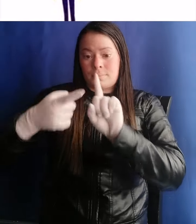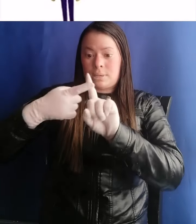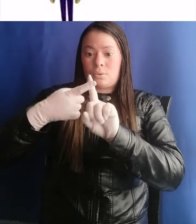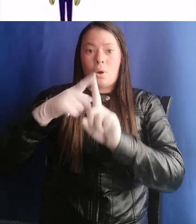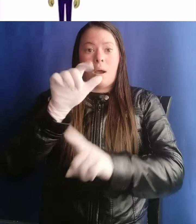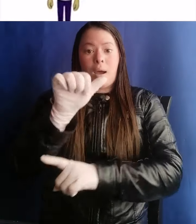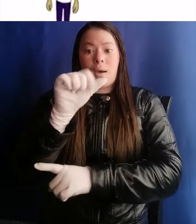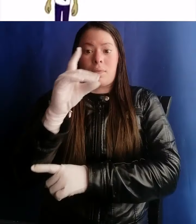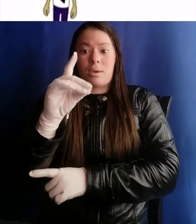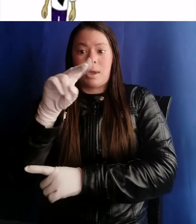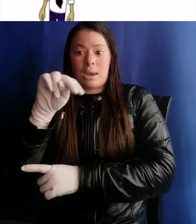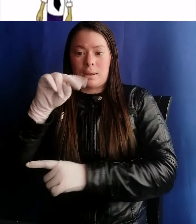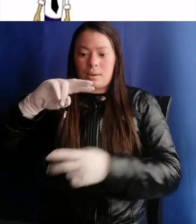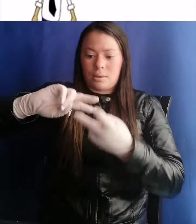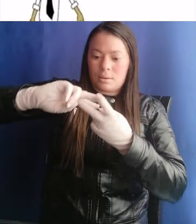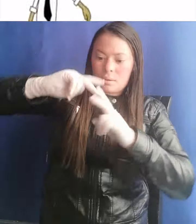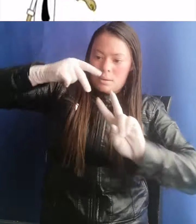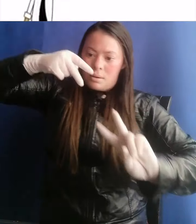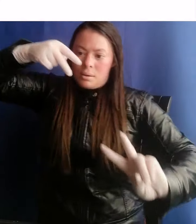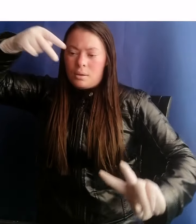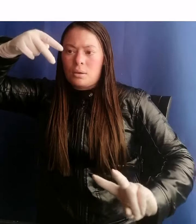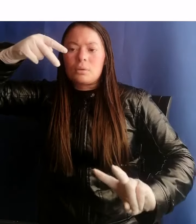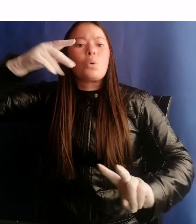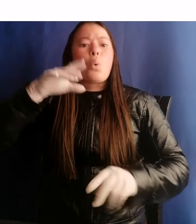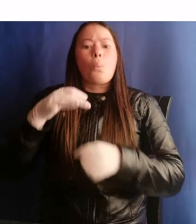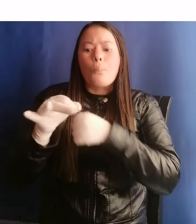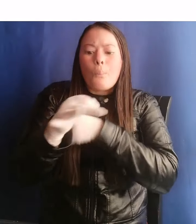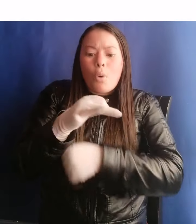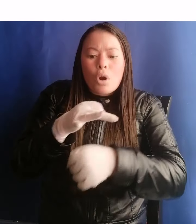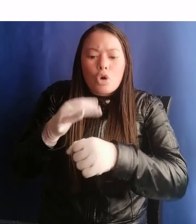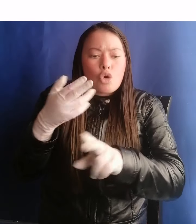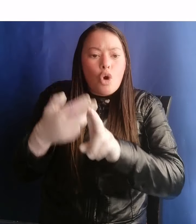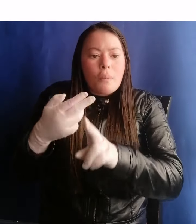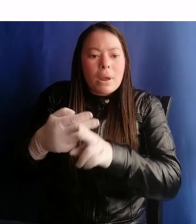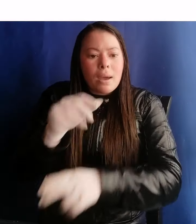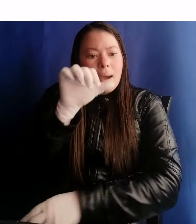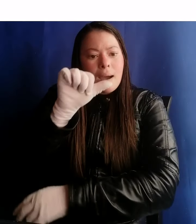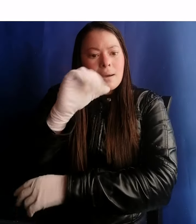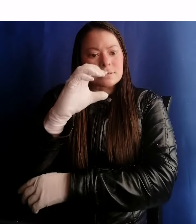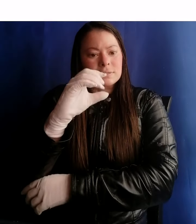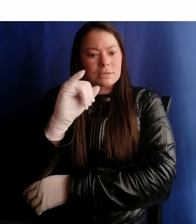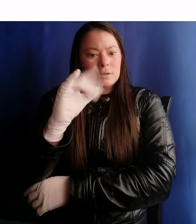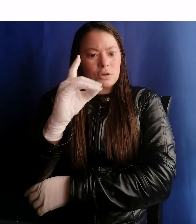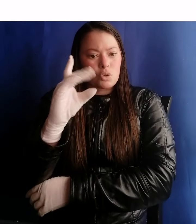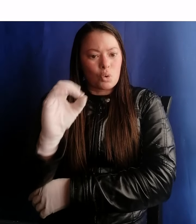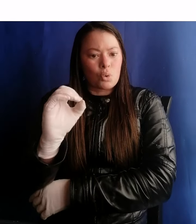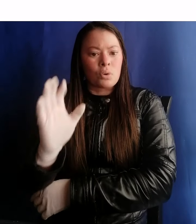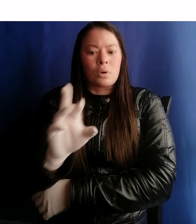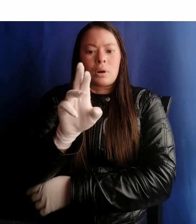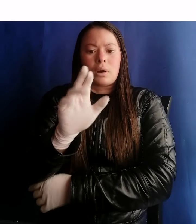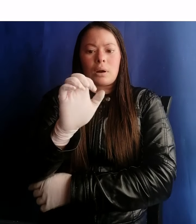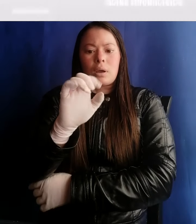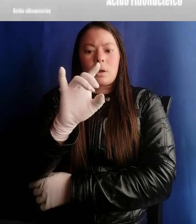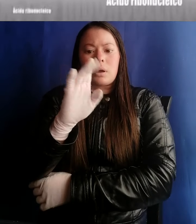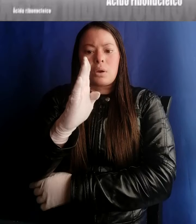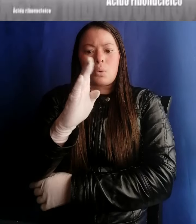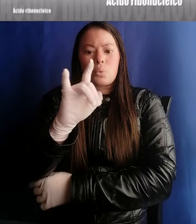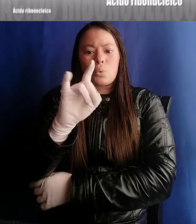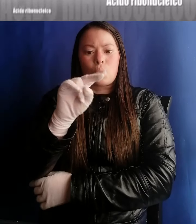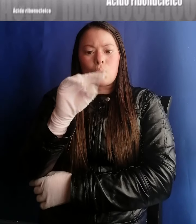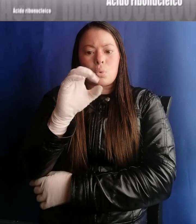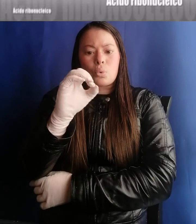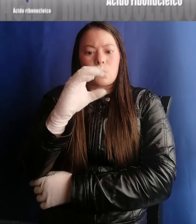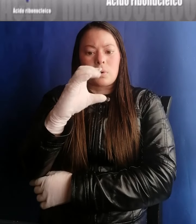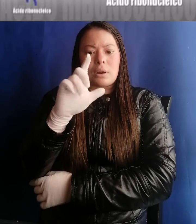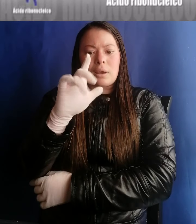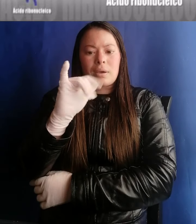principio fundamental es el siguiente. Un fragmento del ADN se copia o transcribe en una molécula llamada